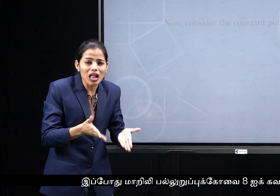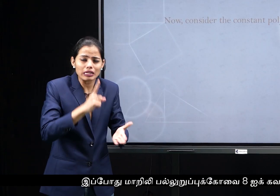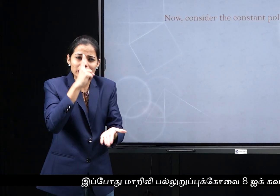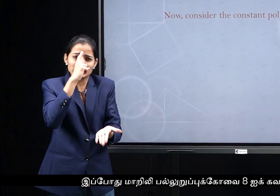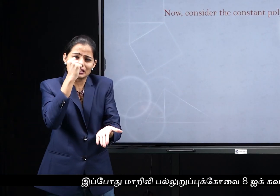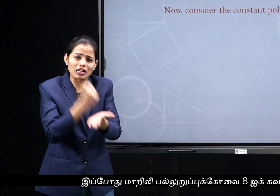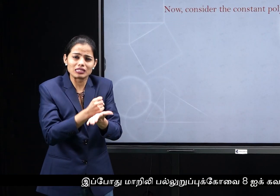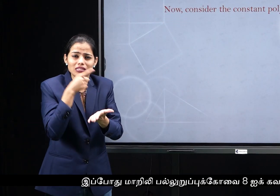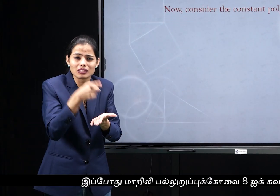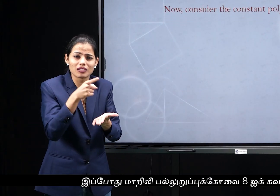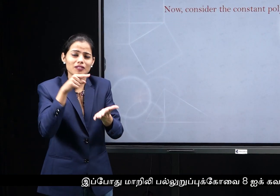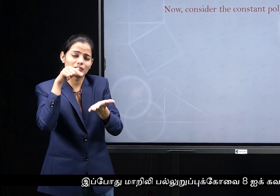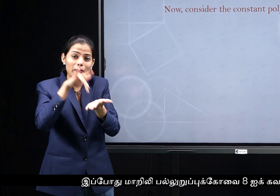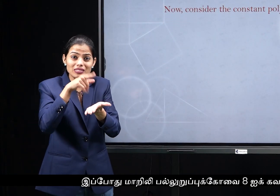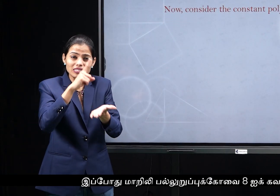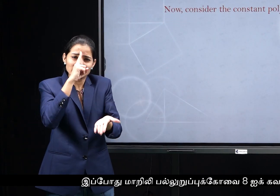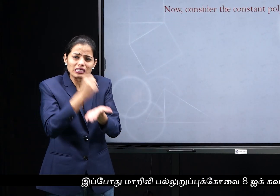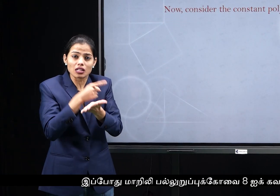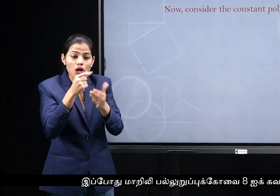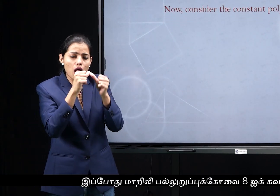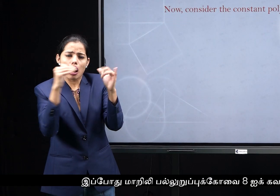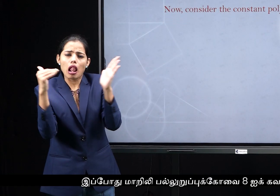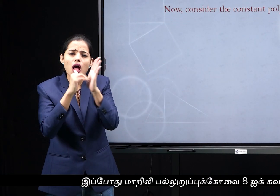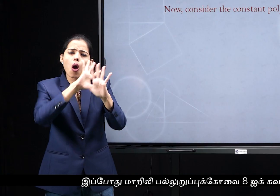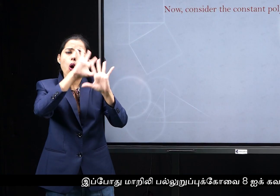இப்போது மாறிலி பல்லுறுப்புக்கோவை 8 ஐ கவனியுங்கள்.